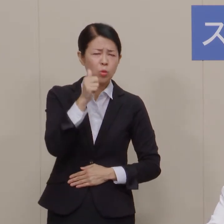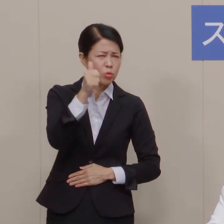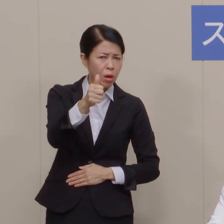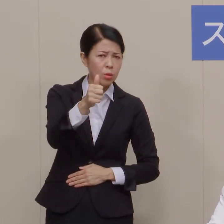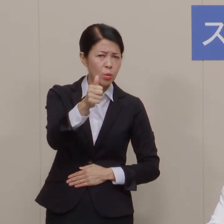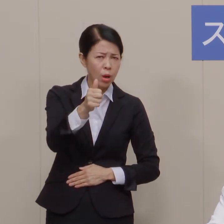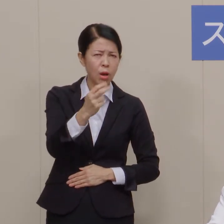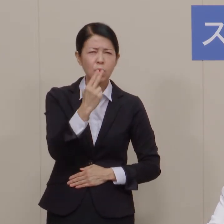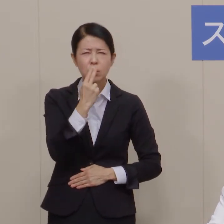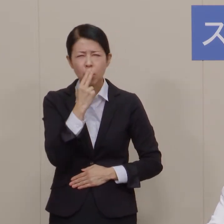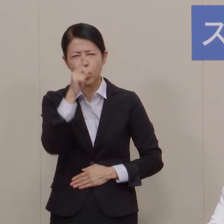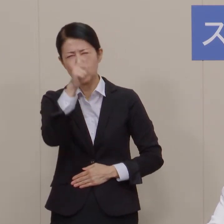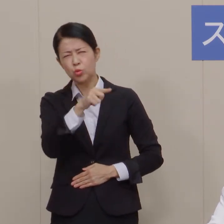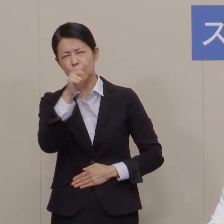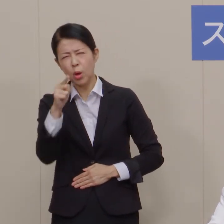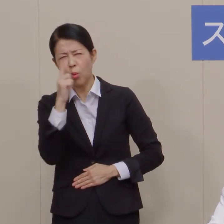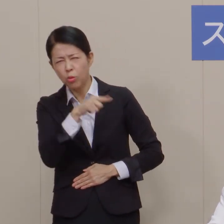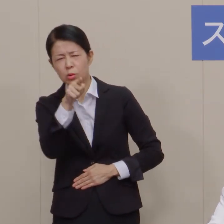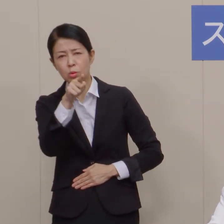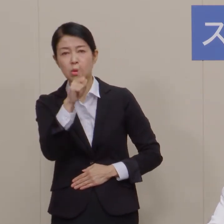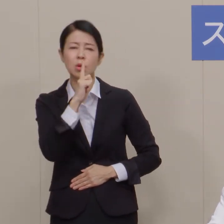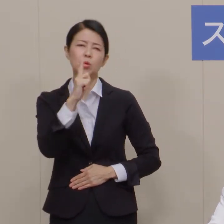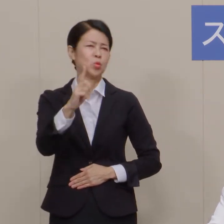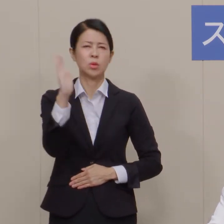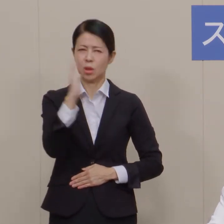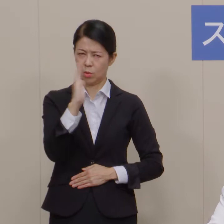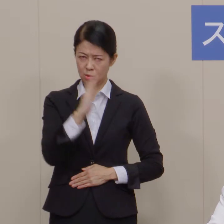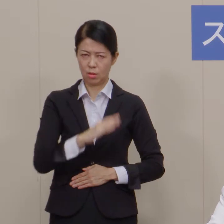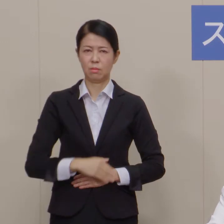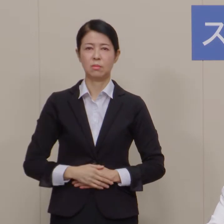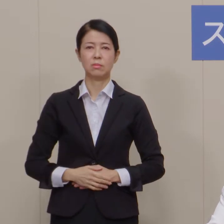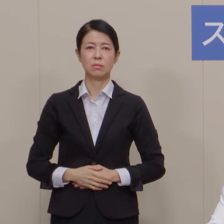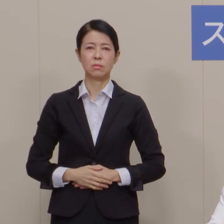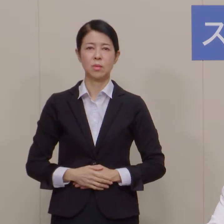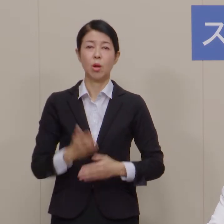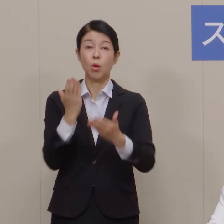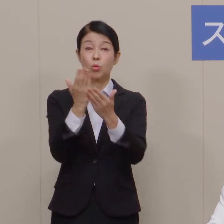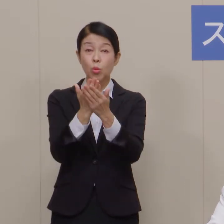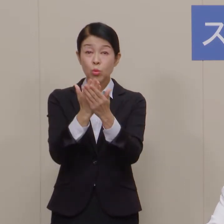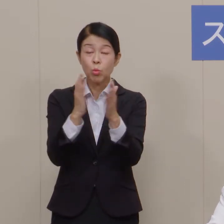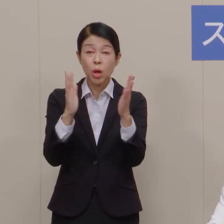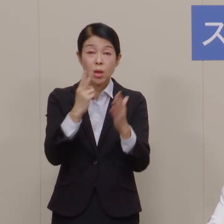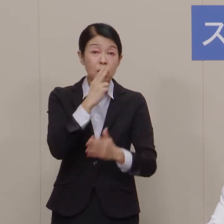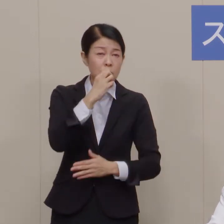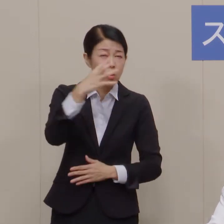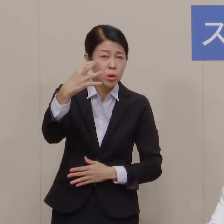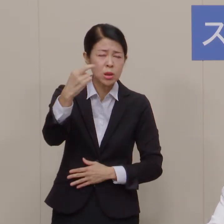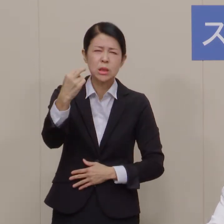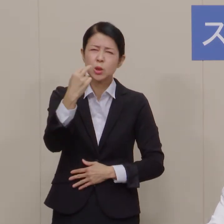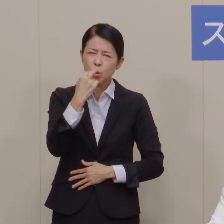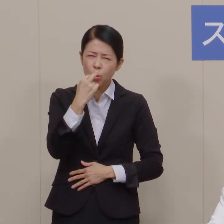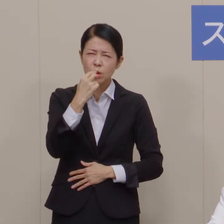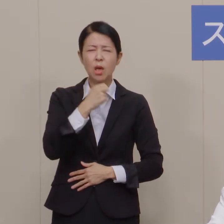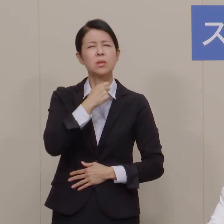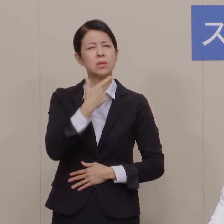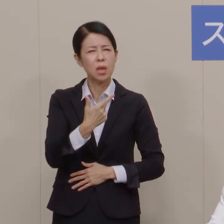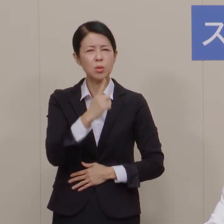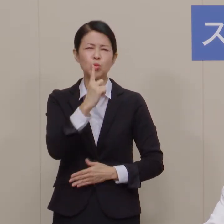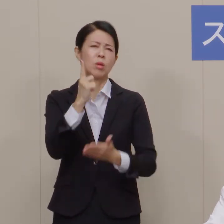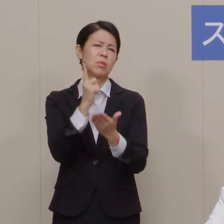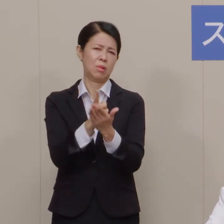か、タバコを吸っている人が悪いとか言っていません。望まない煙や匂いが嫌だと言っているんです